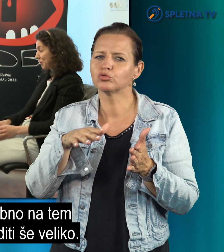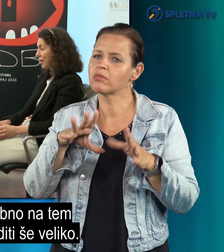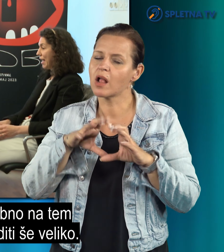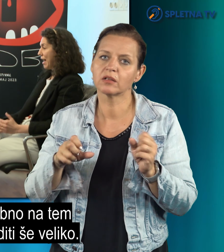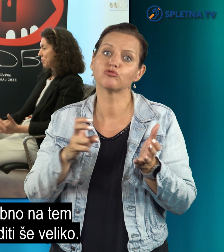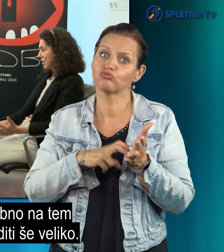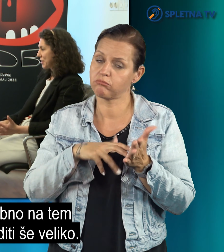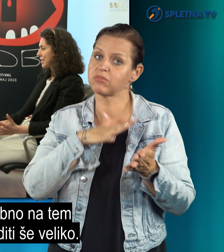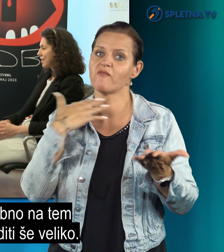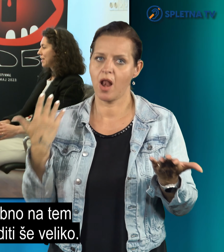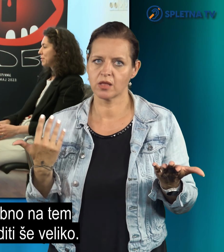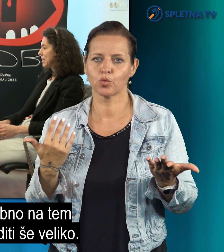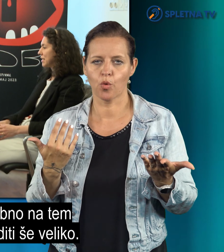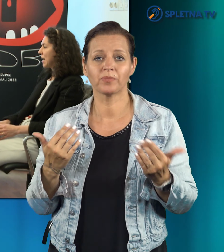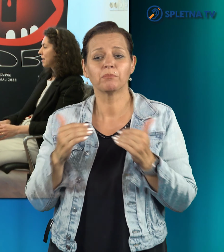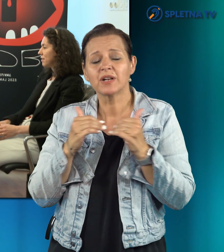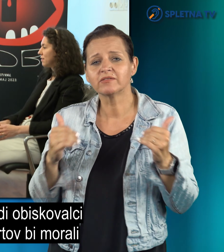še veliko.